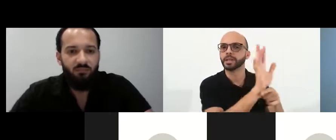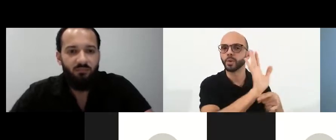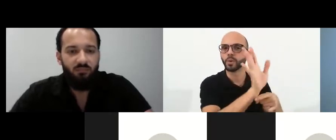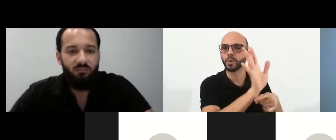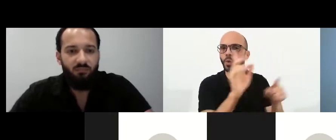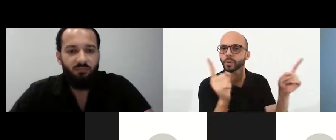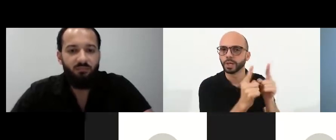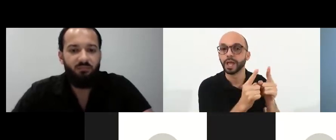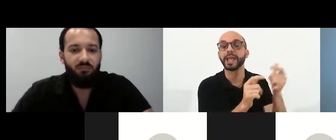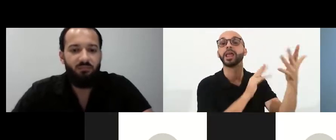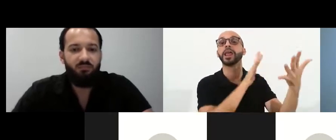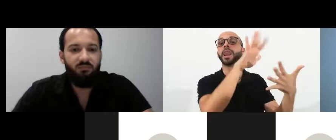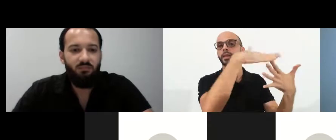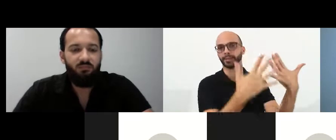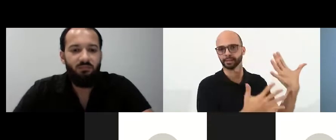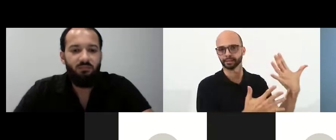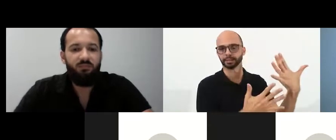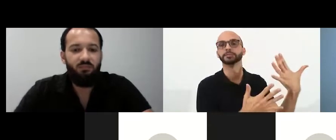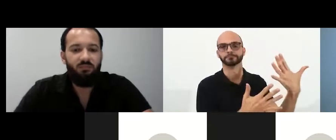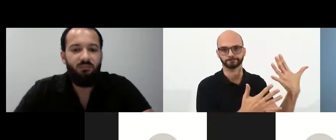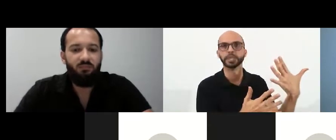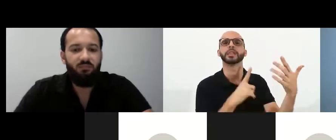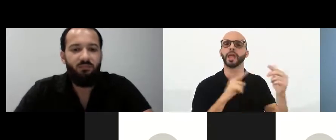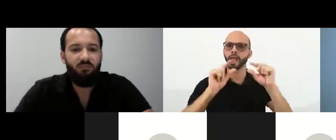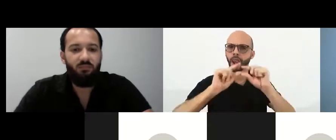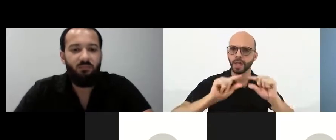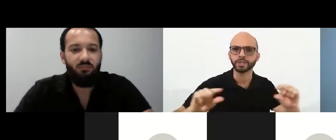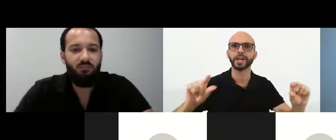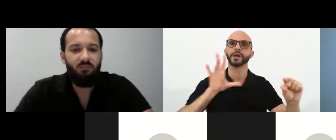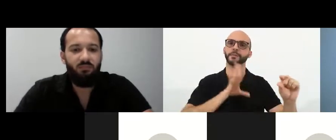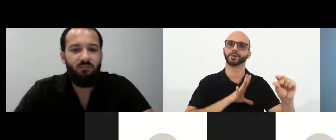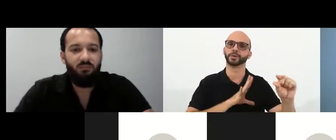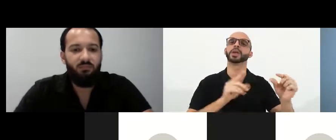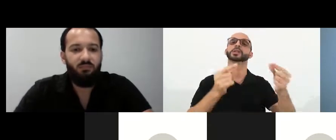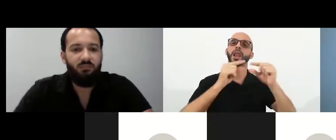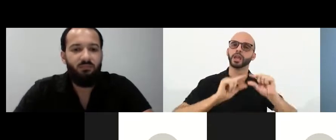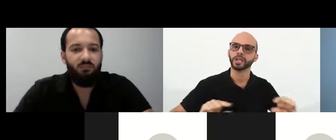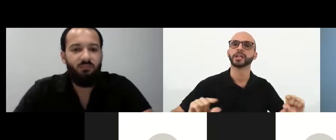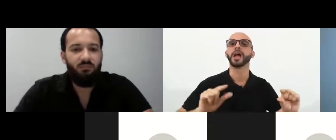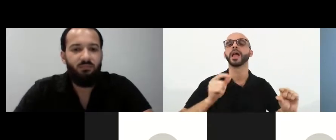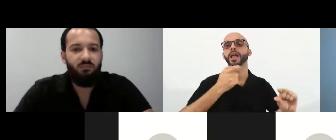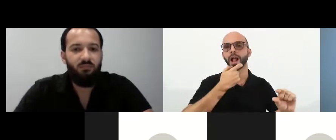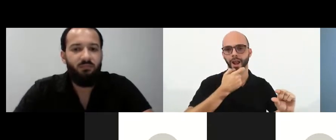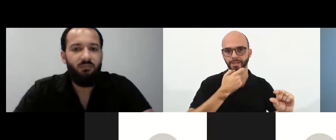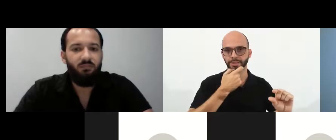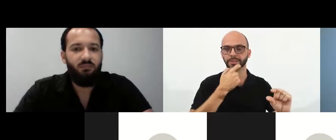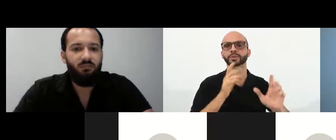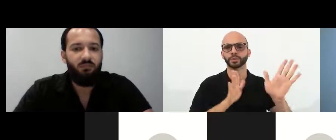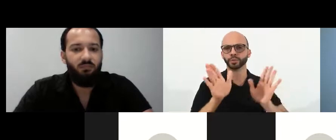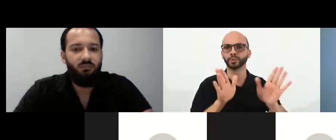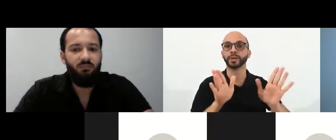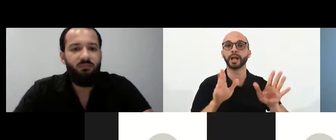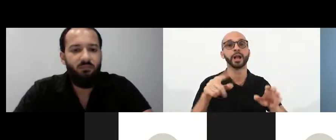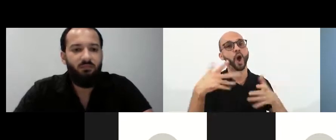adaptação. Eu vou apresentar, um curta em língua de sinais, tem legenda em língua portuguesa,